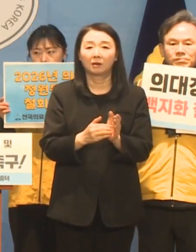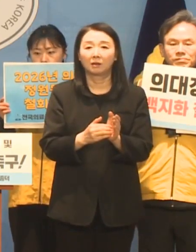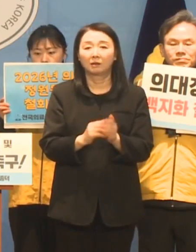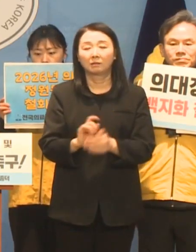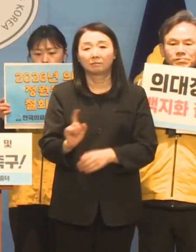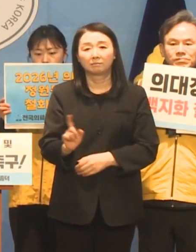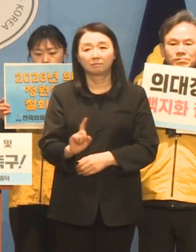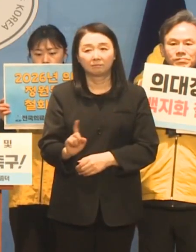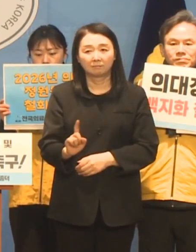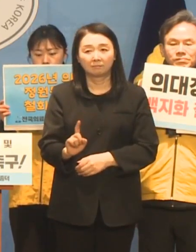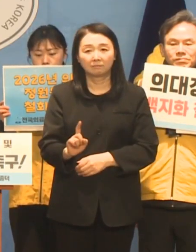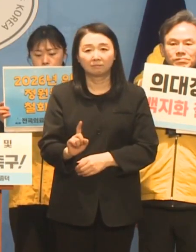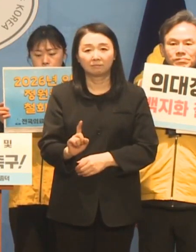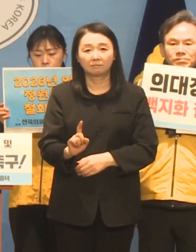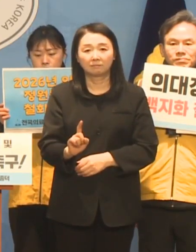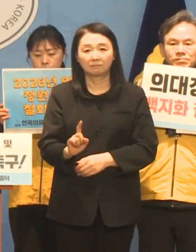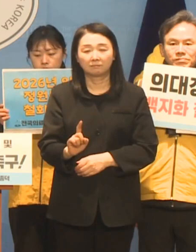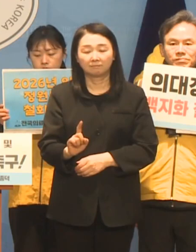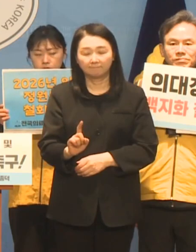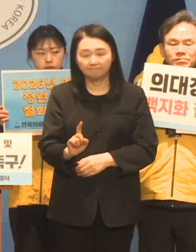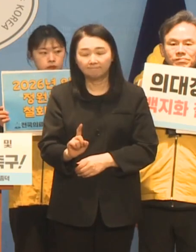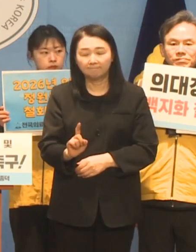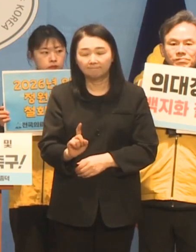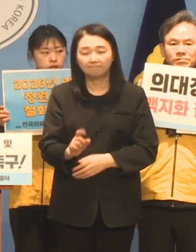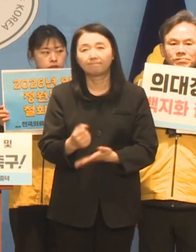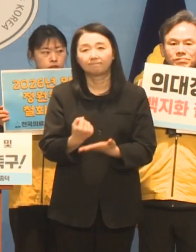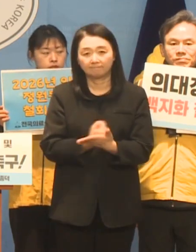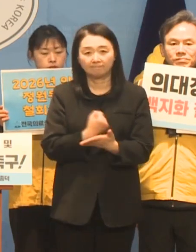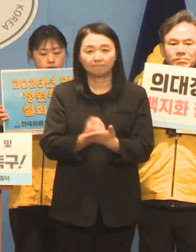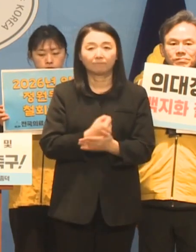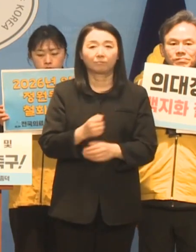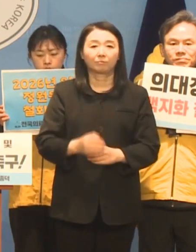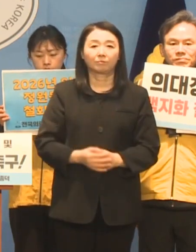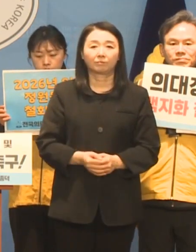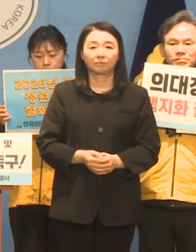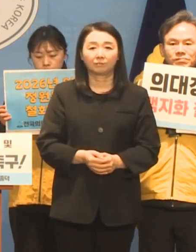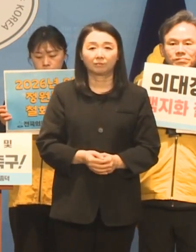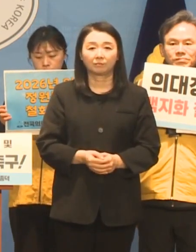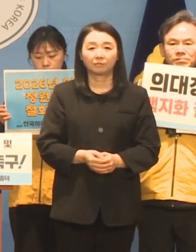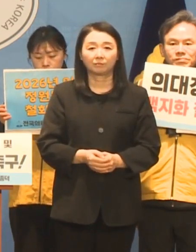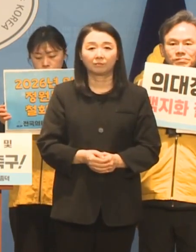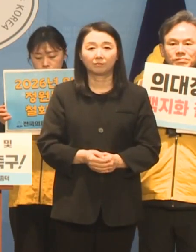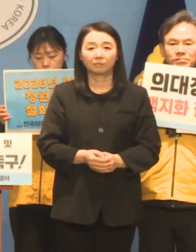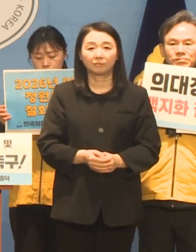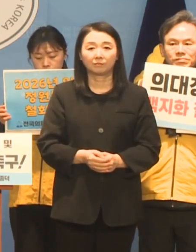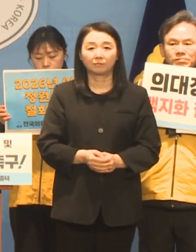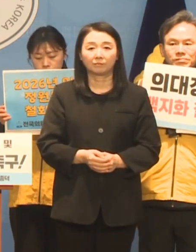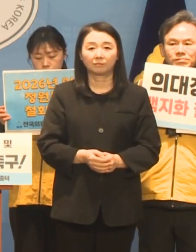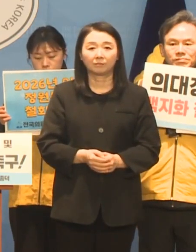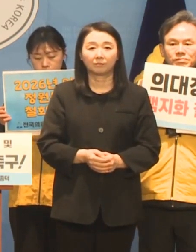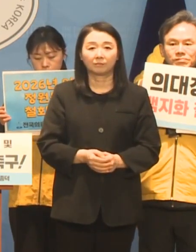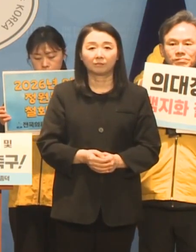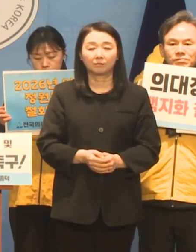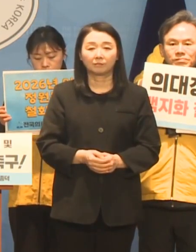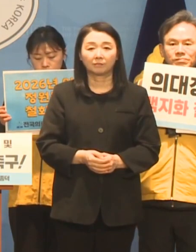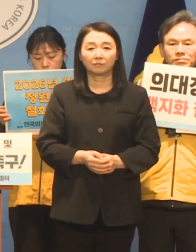것이 말이 저희는 있을 수 없는 일이라고 생각이 됩니다.